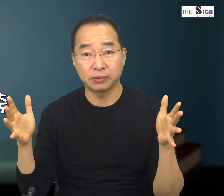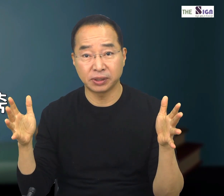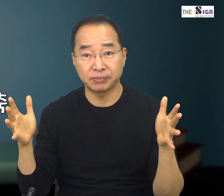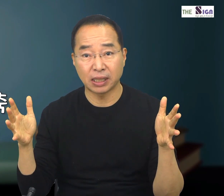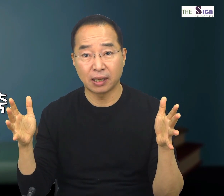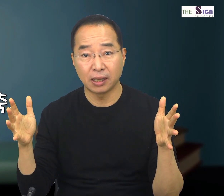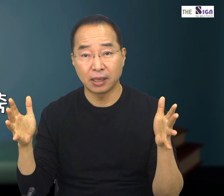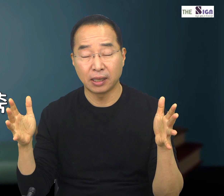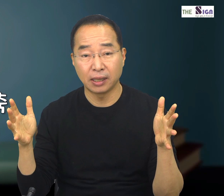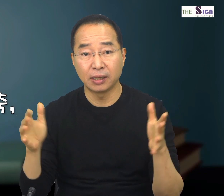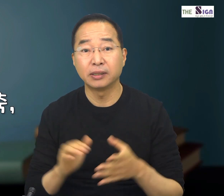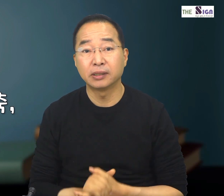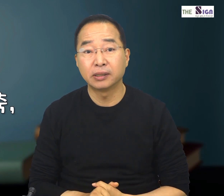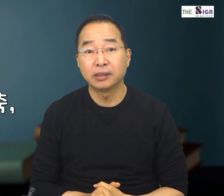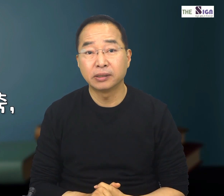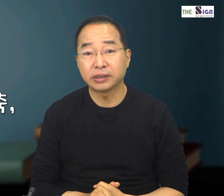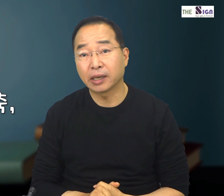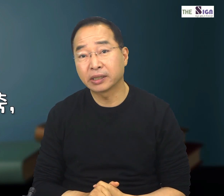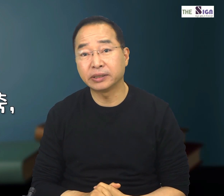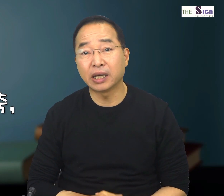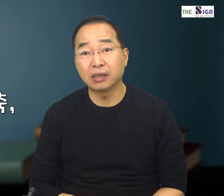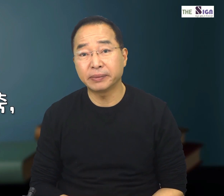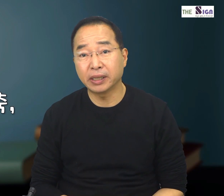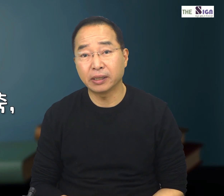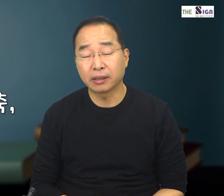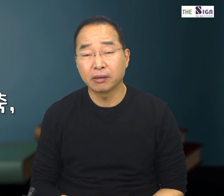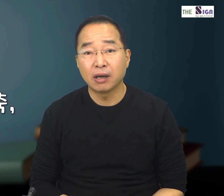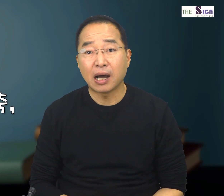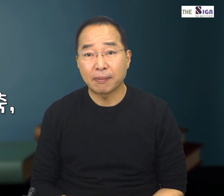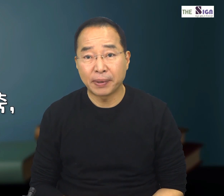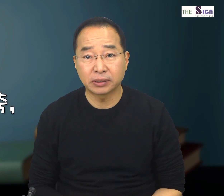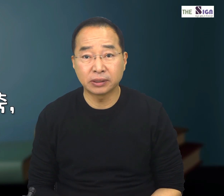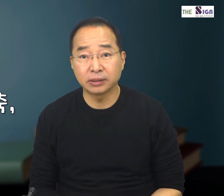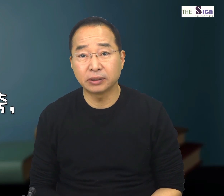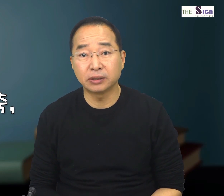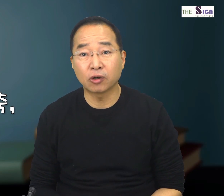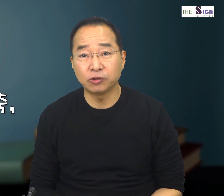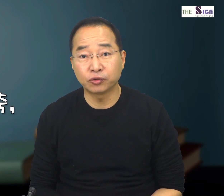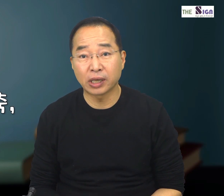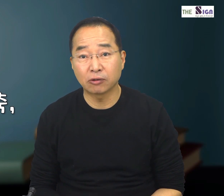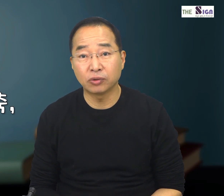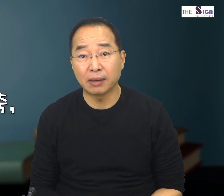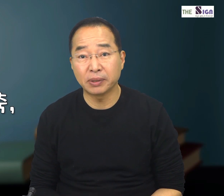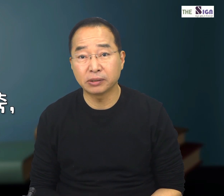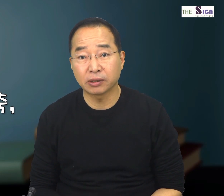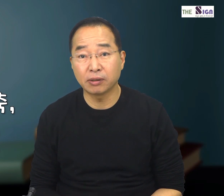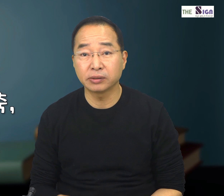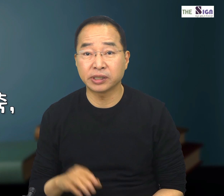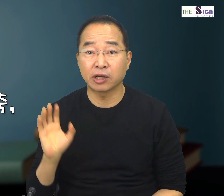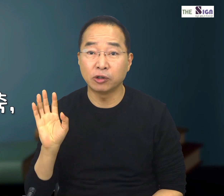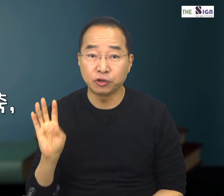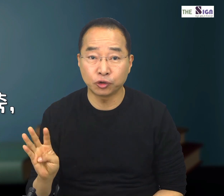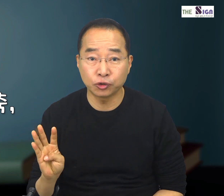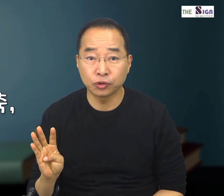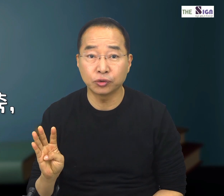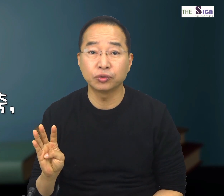씁니다. 자, 그 다음에 아파트를 건축하고 하면서 재건축,